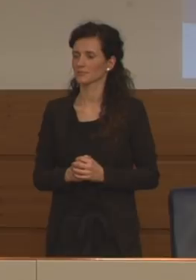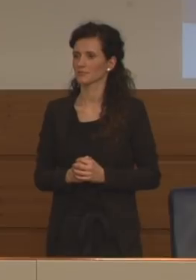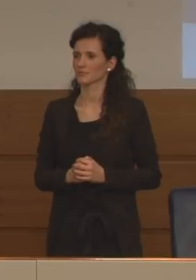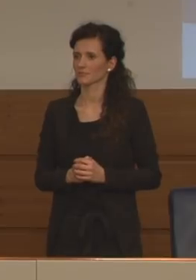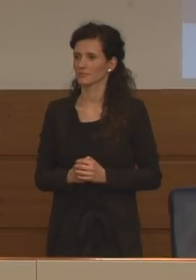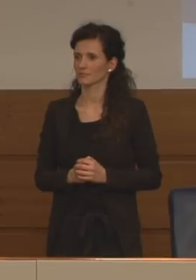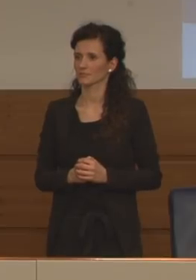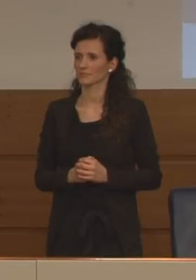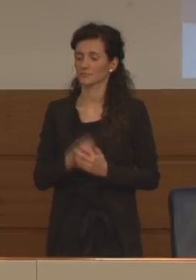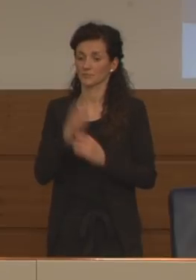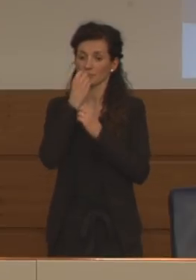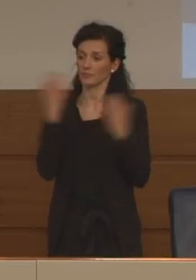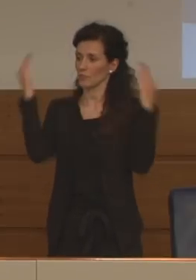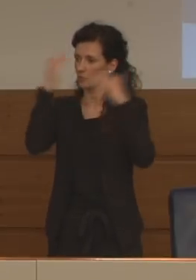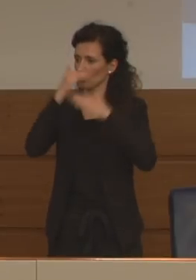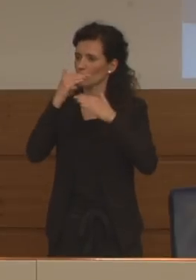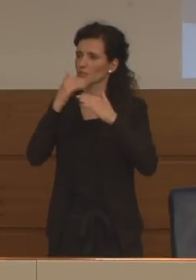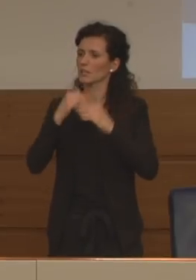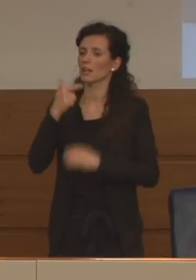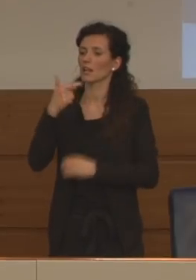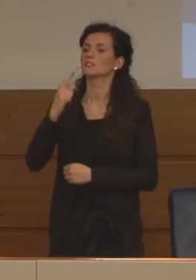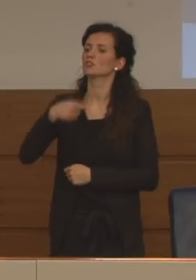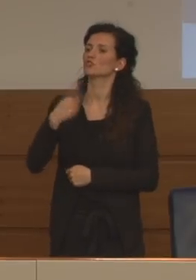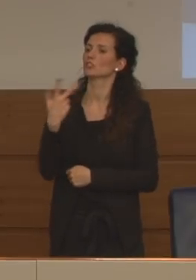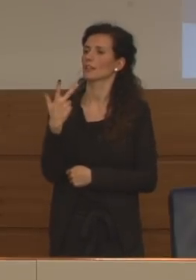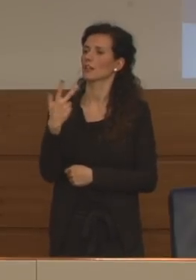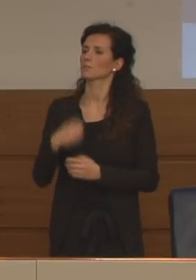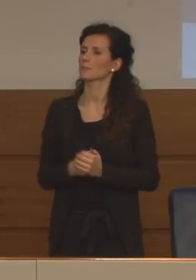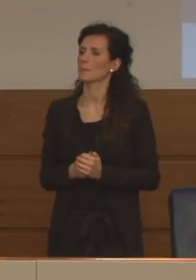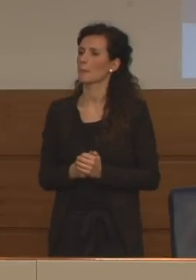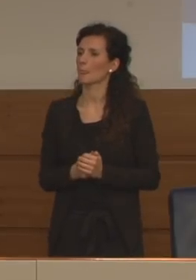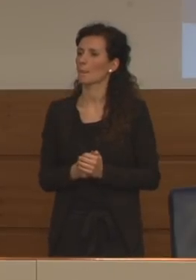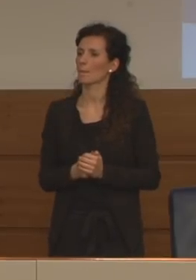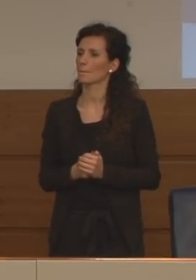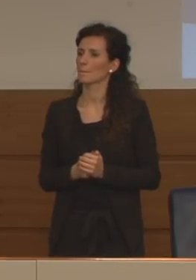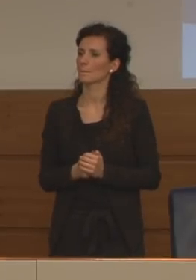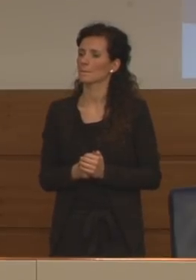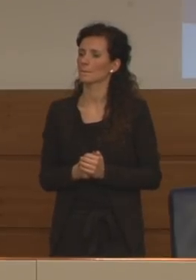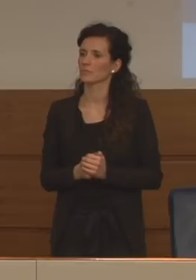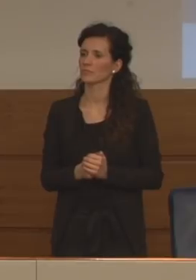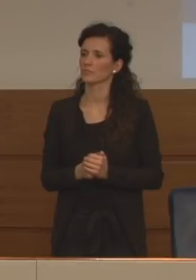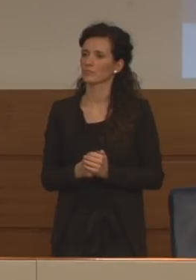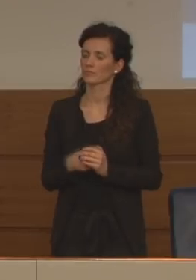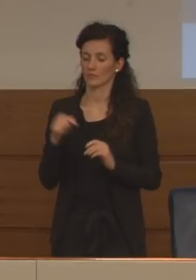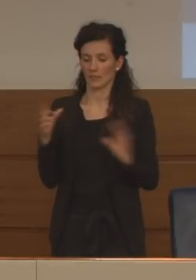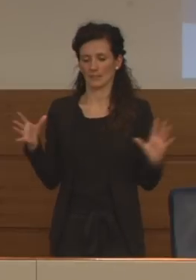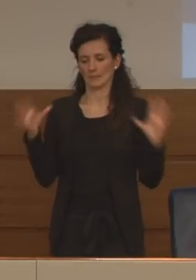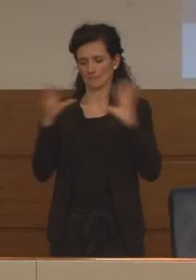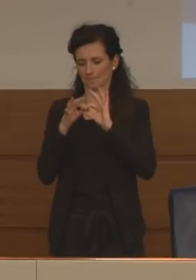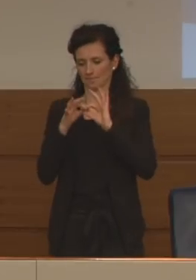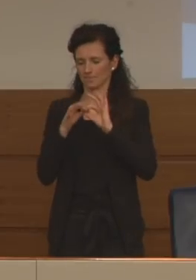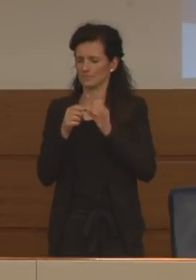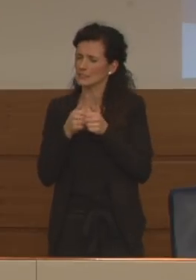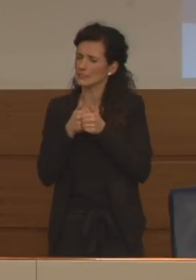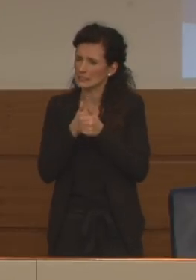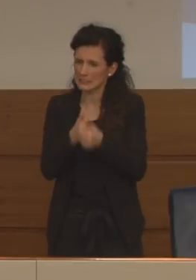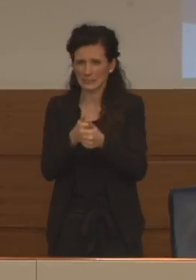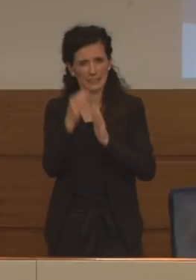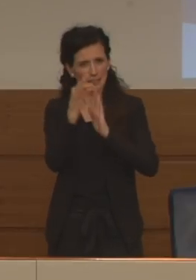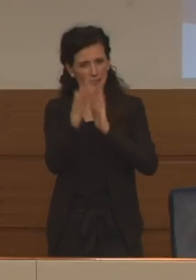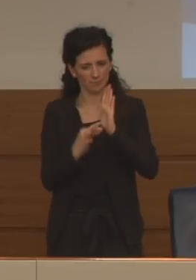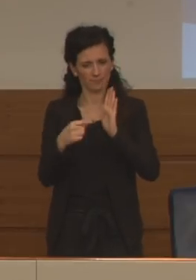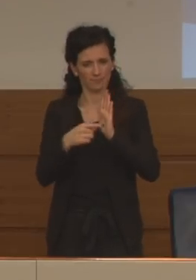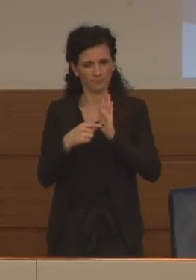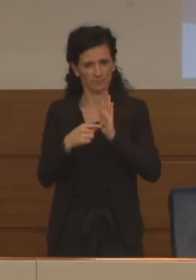sì buonasera sono cecconi del tg3 mi lego al discorso sull'essere tassativi nel rispettare le misure